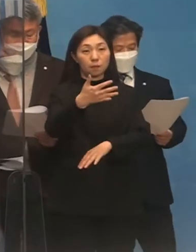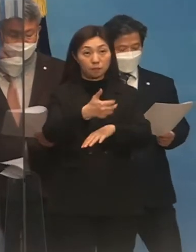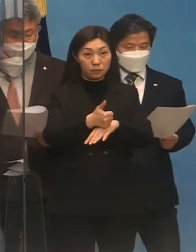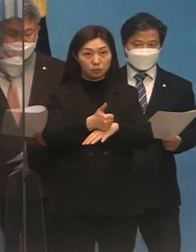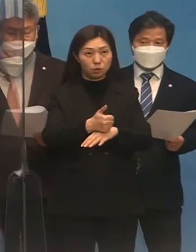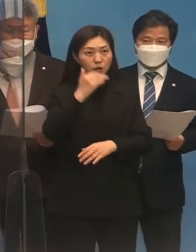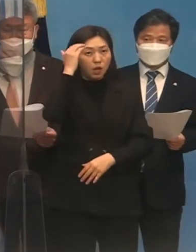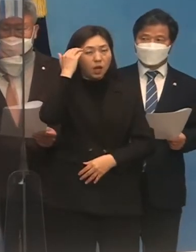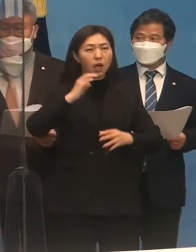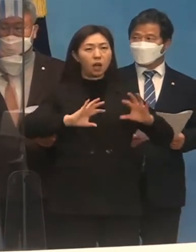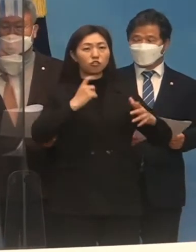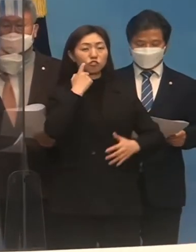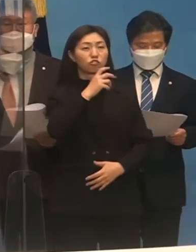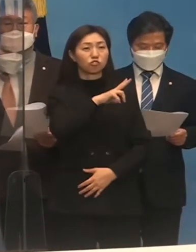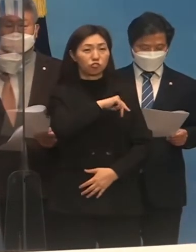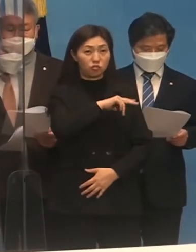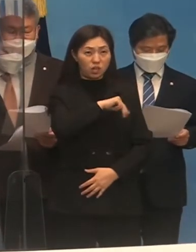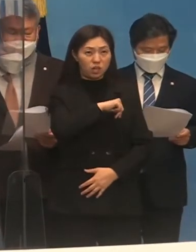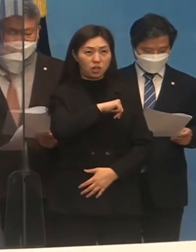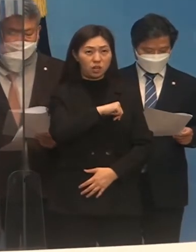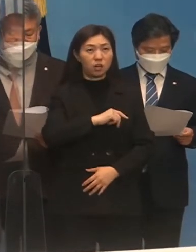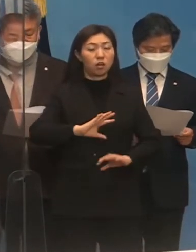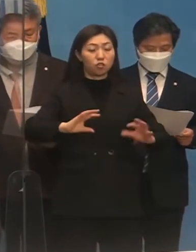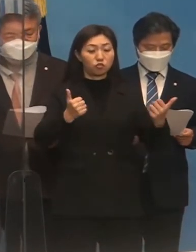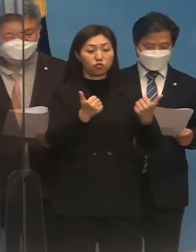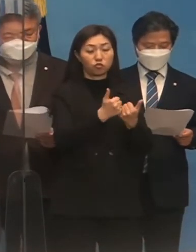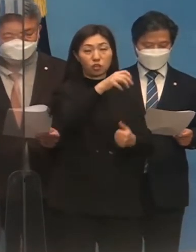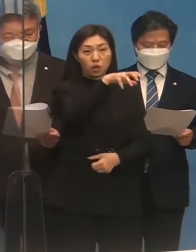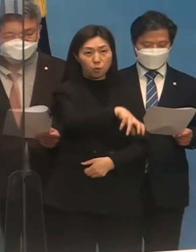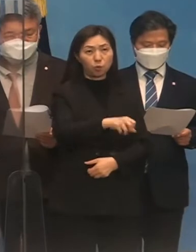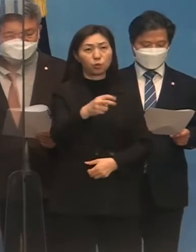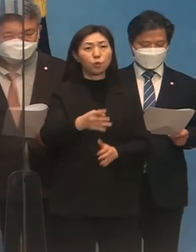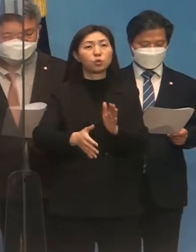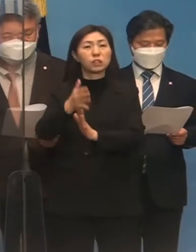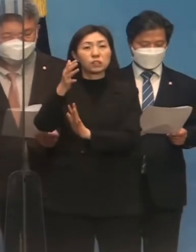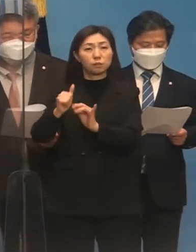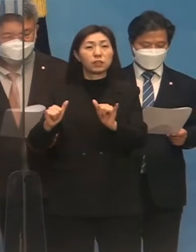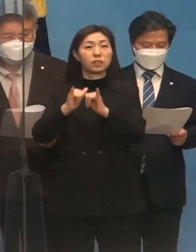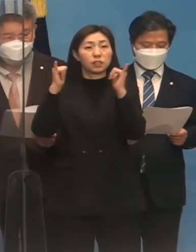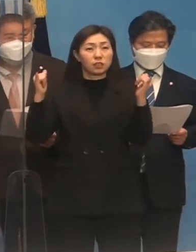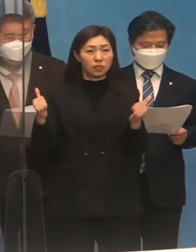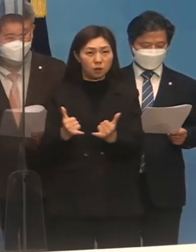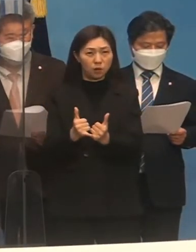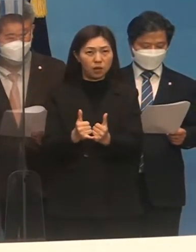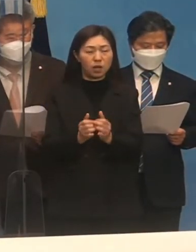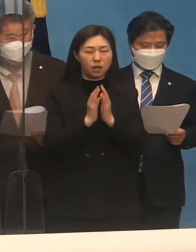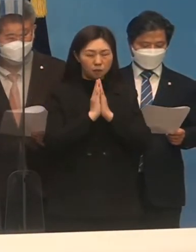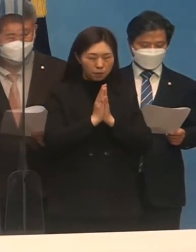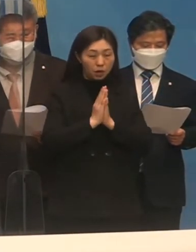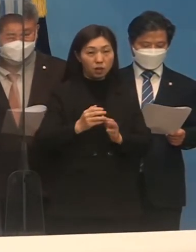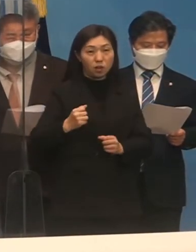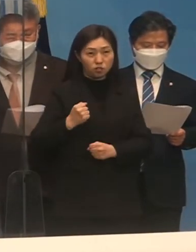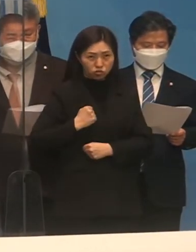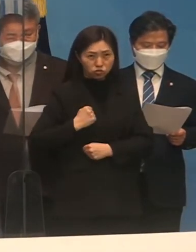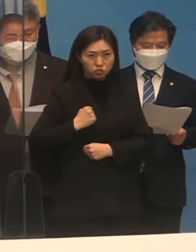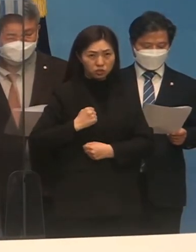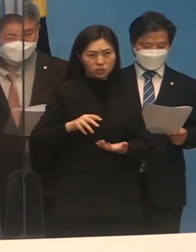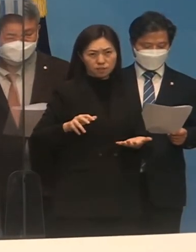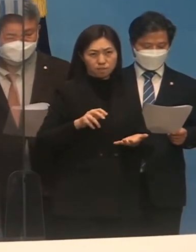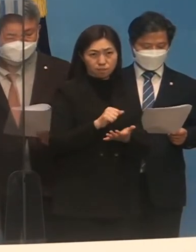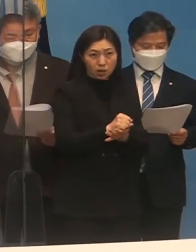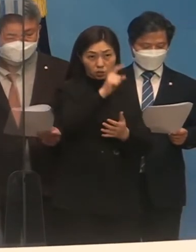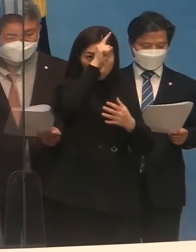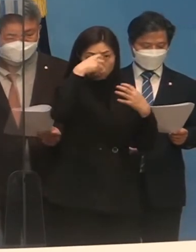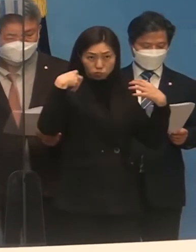마지막으로 대한민국 국회와 시민사회가 미얀마 쿠데타 정부에게 다음 3가지 사항의